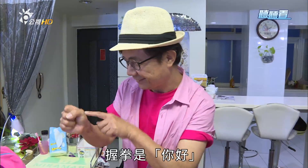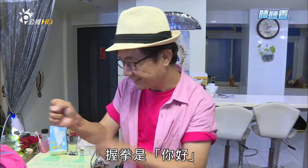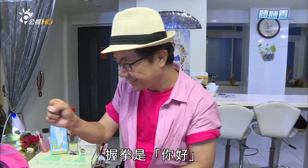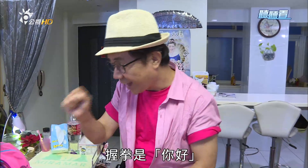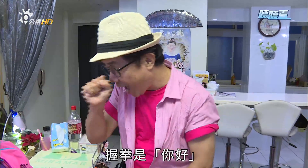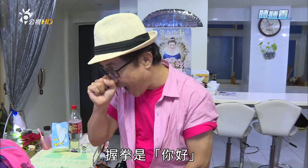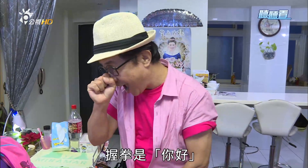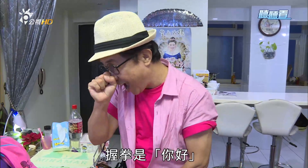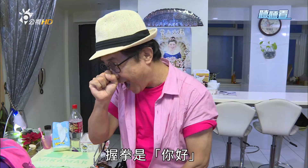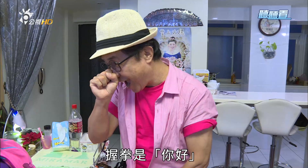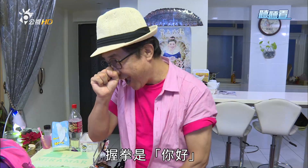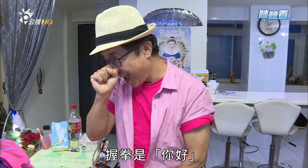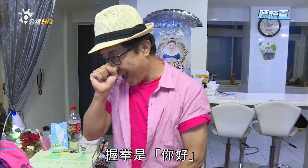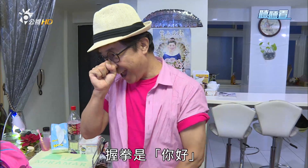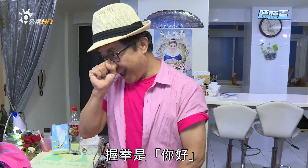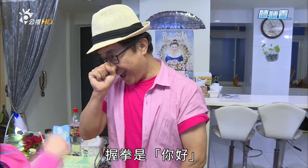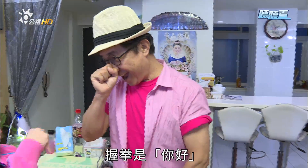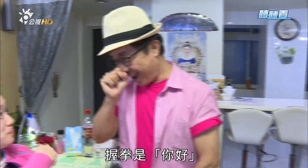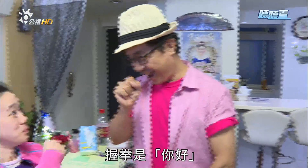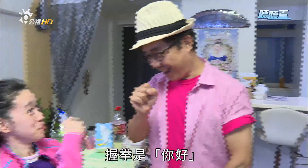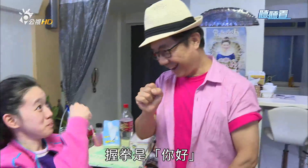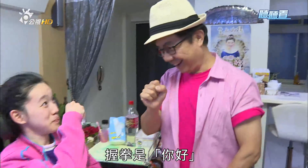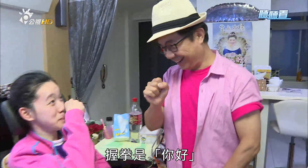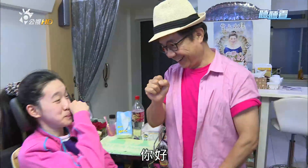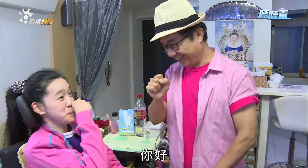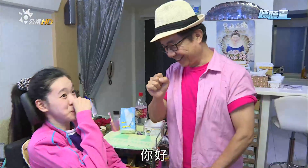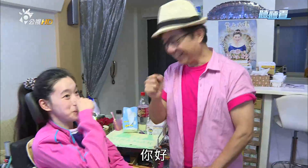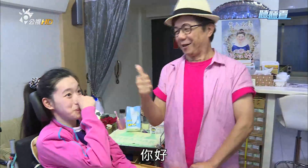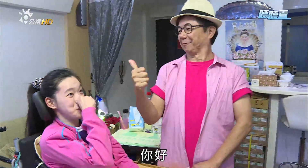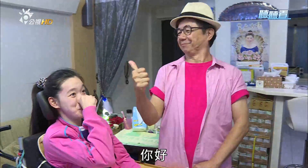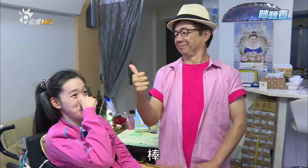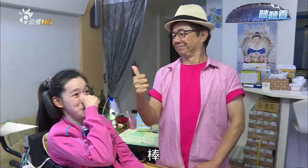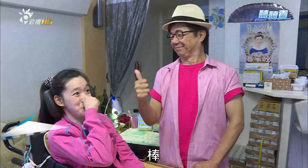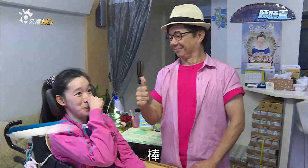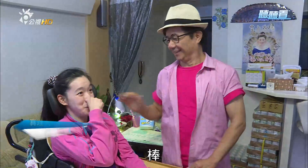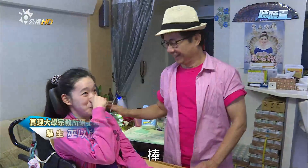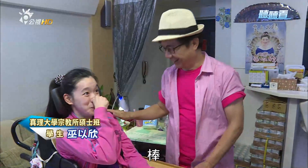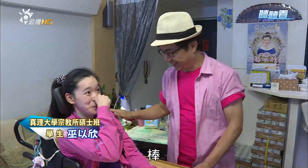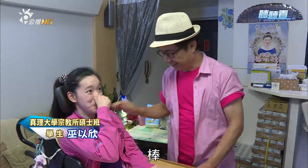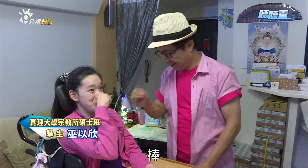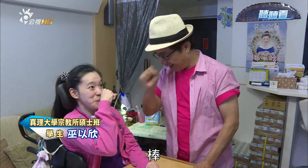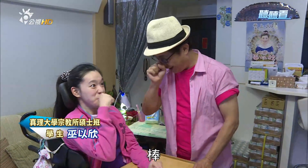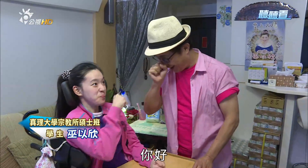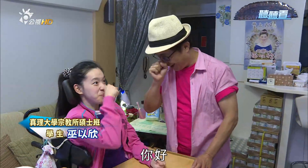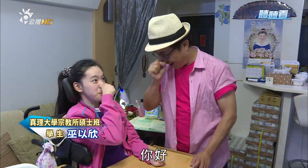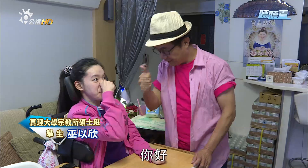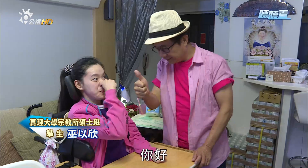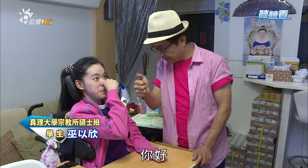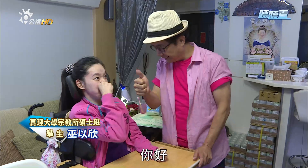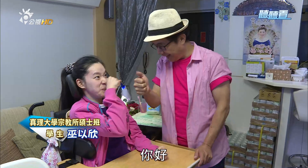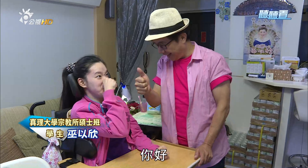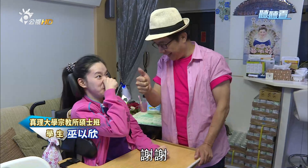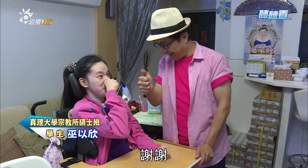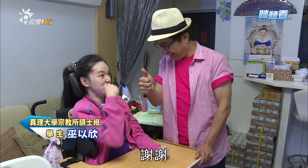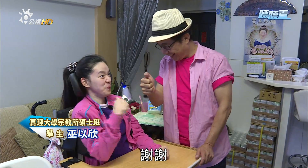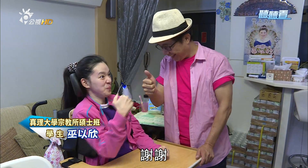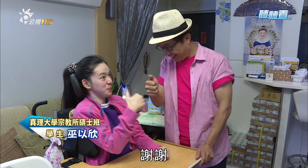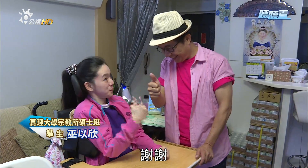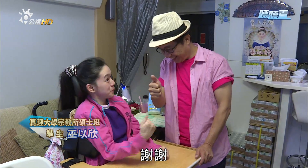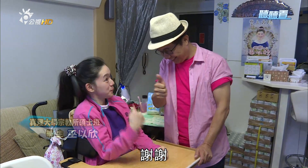全是你好。 你好。 哎，棒。哎，你好。 你好。 哎，谢谢。